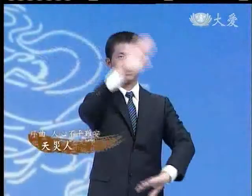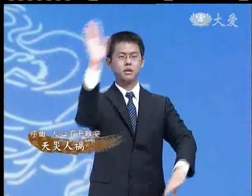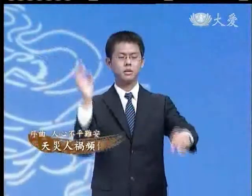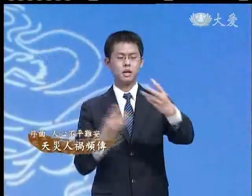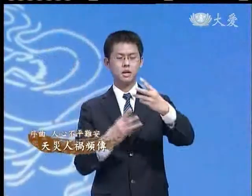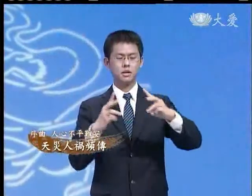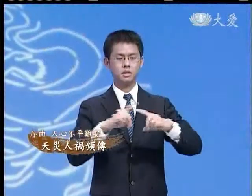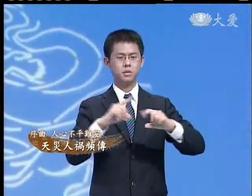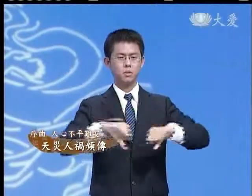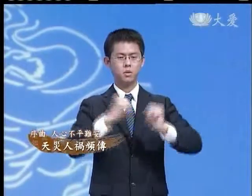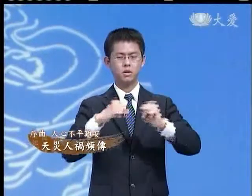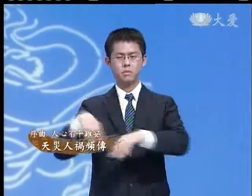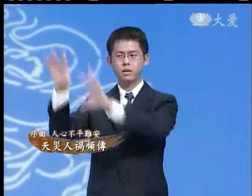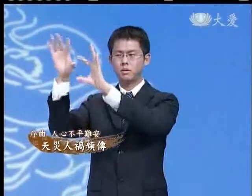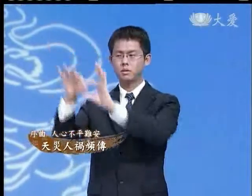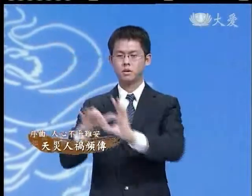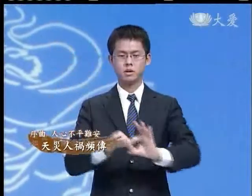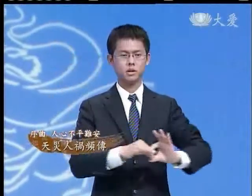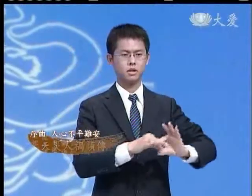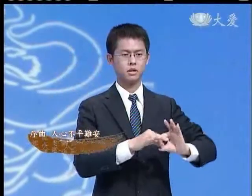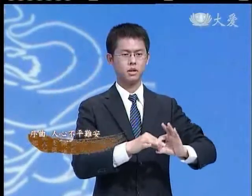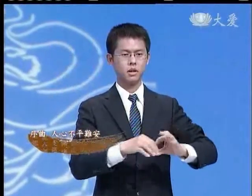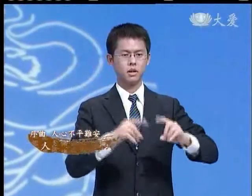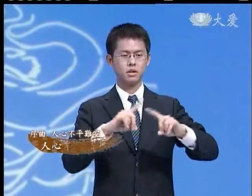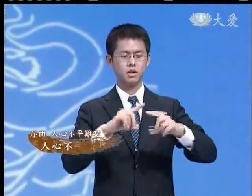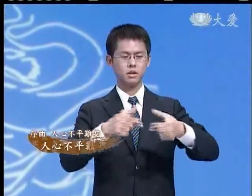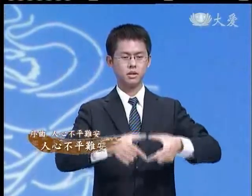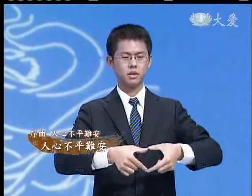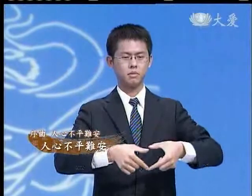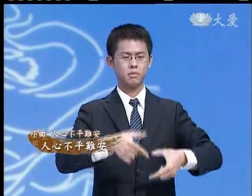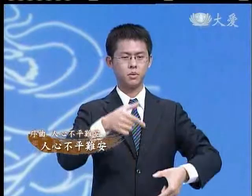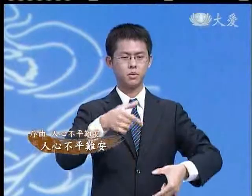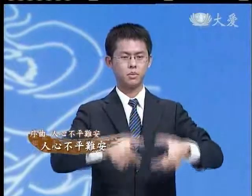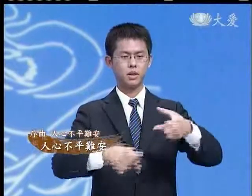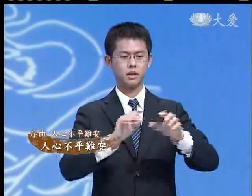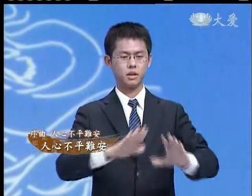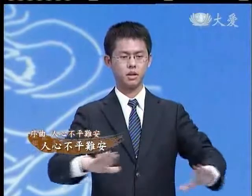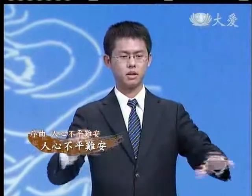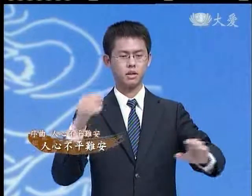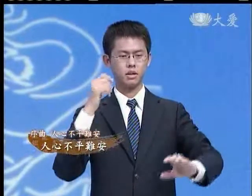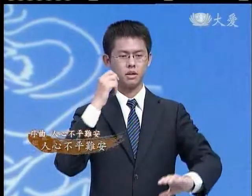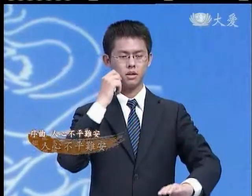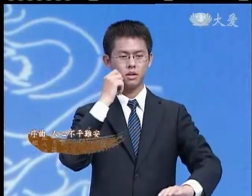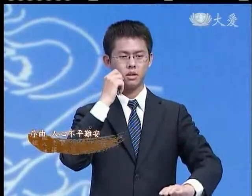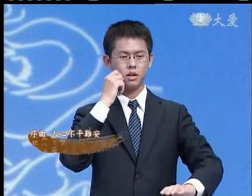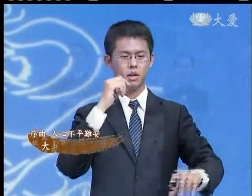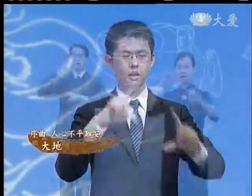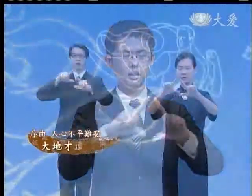天灾人祸频传， 人心不平难安， 大